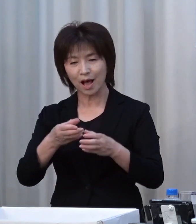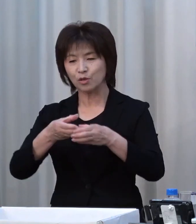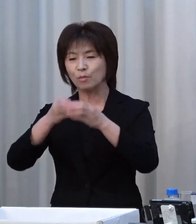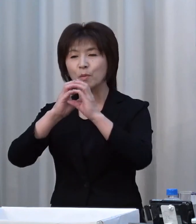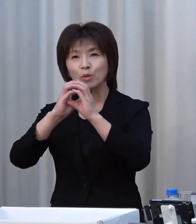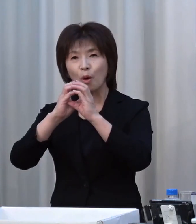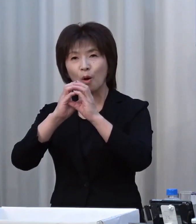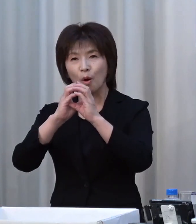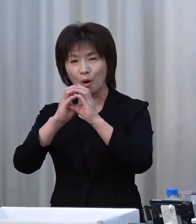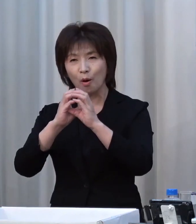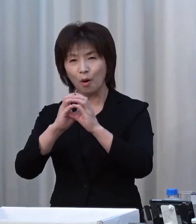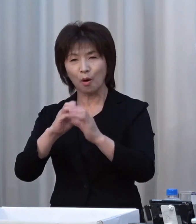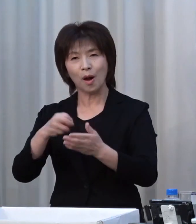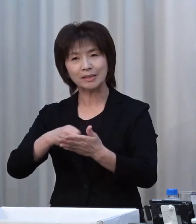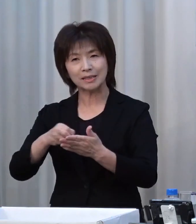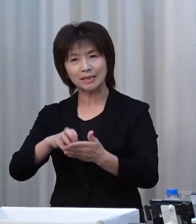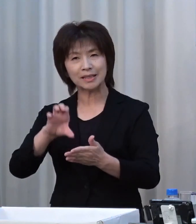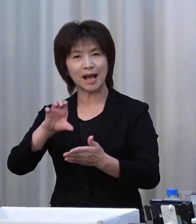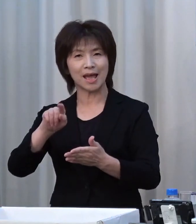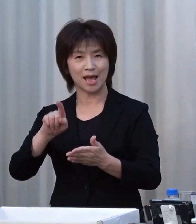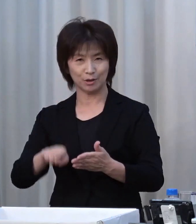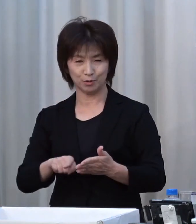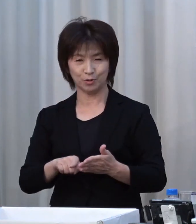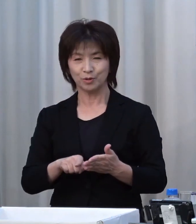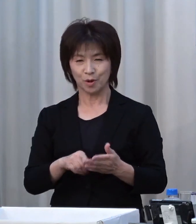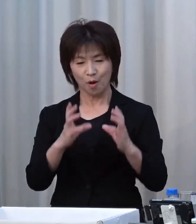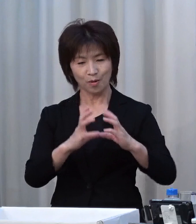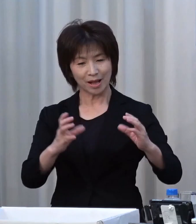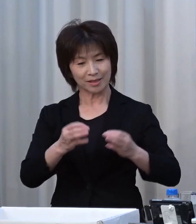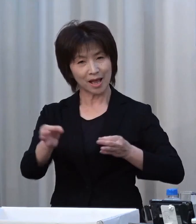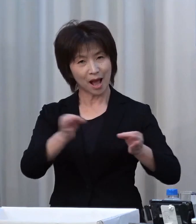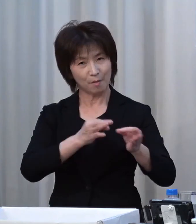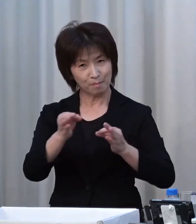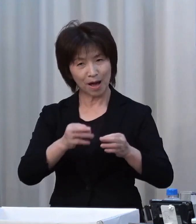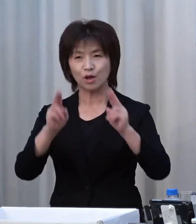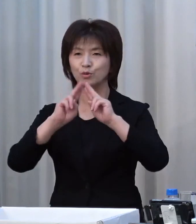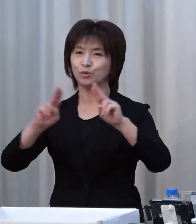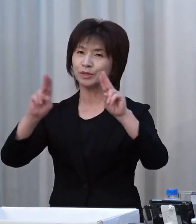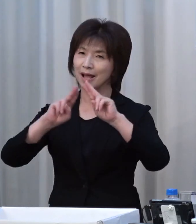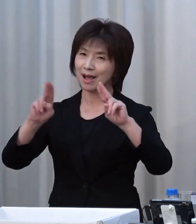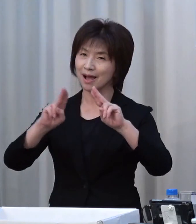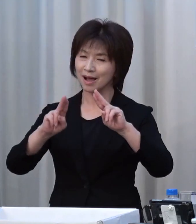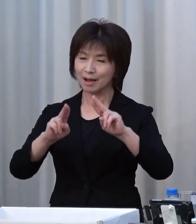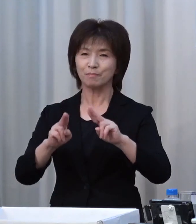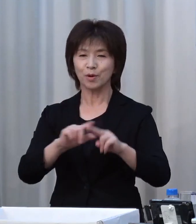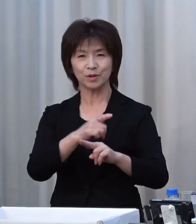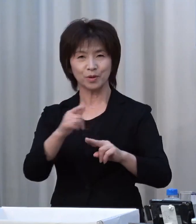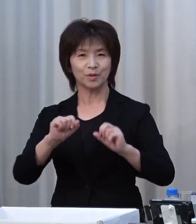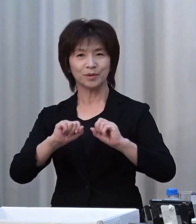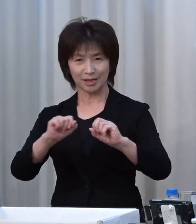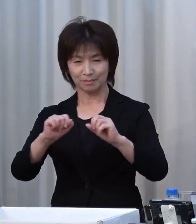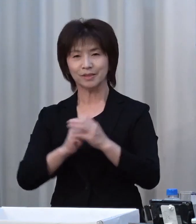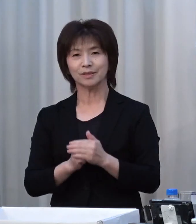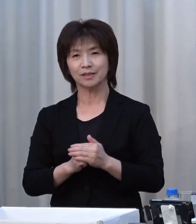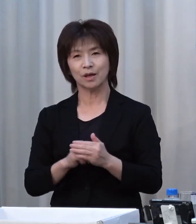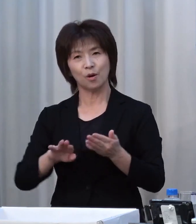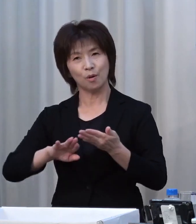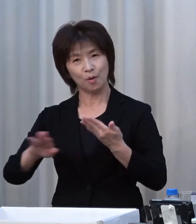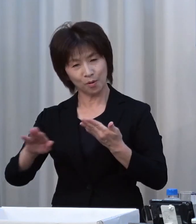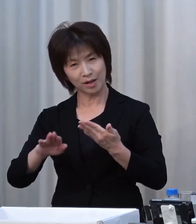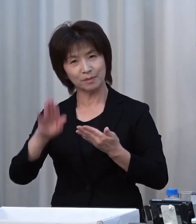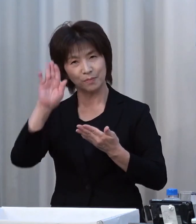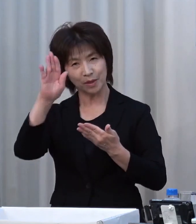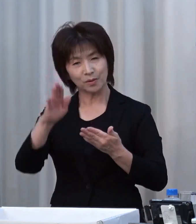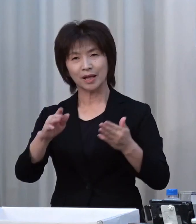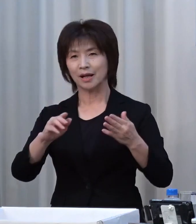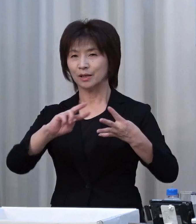や新鮮野菜の販売、音楽のステージイベントなども行われます。この他にもこれ